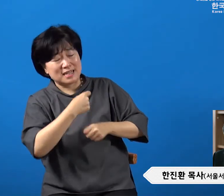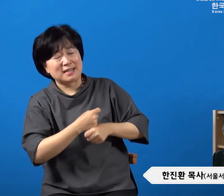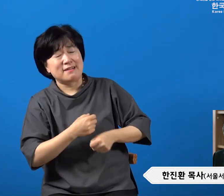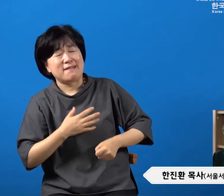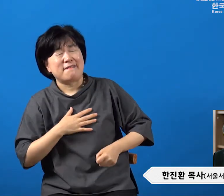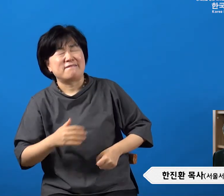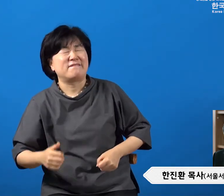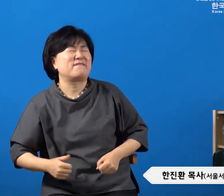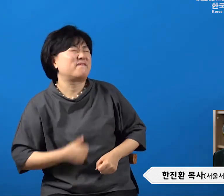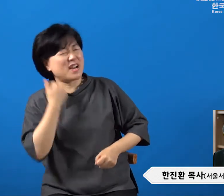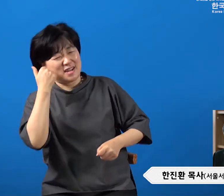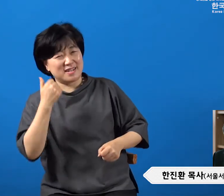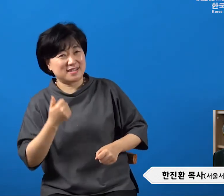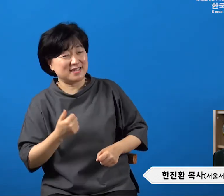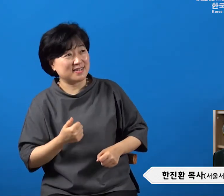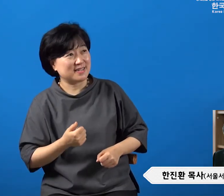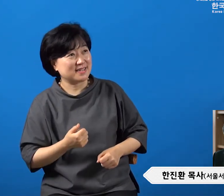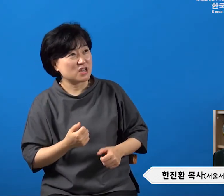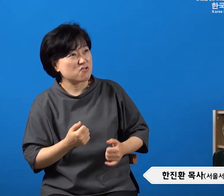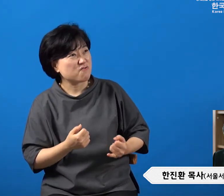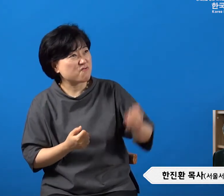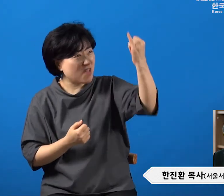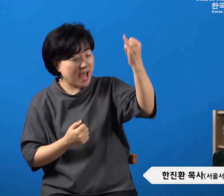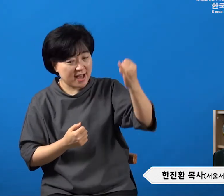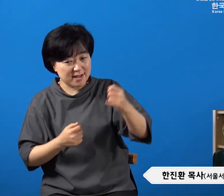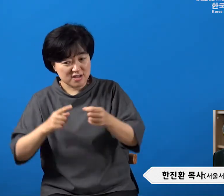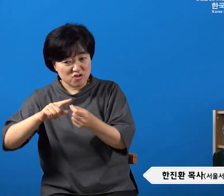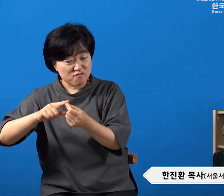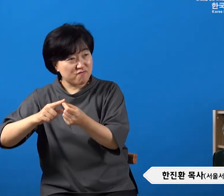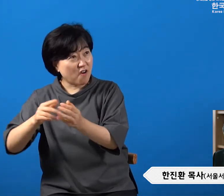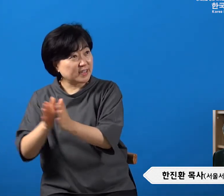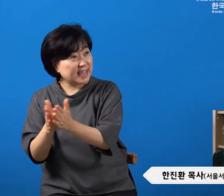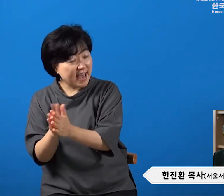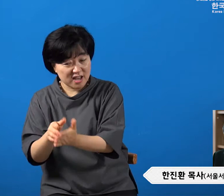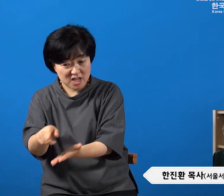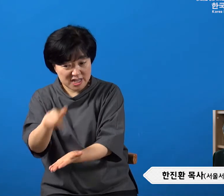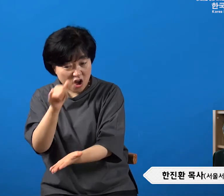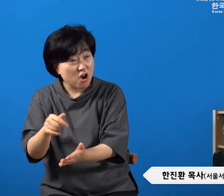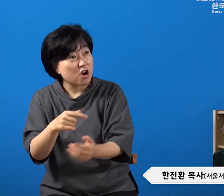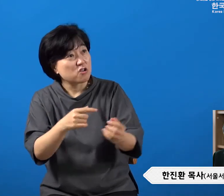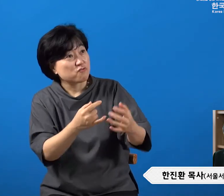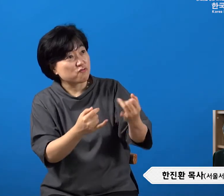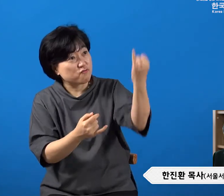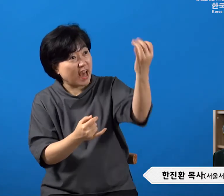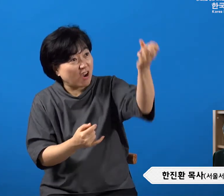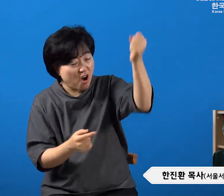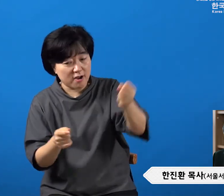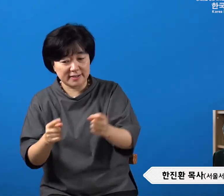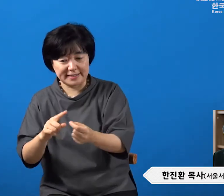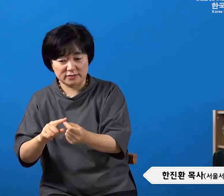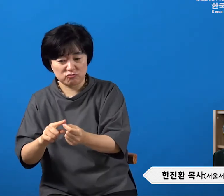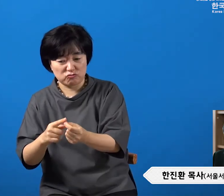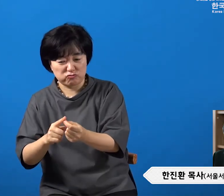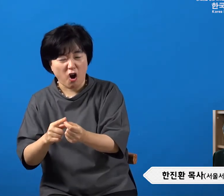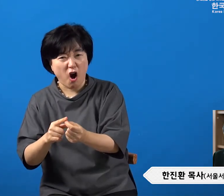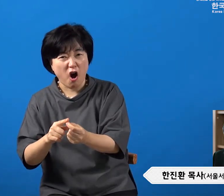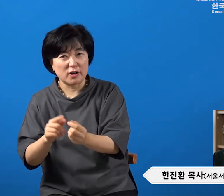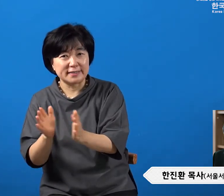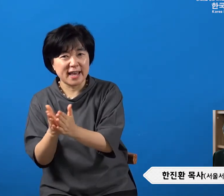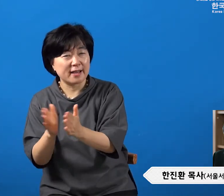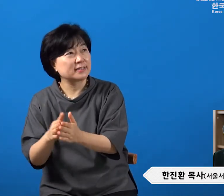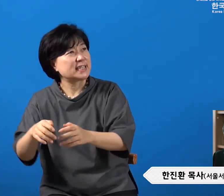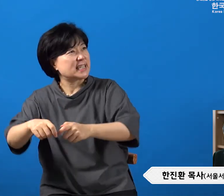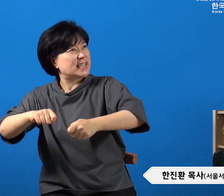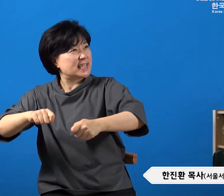있어가지고 그래서 그 책을 집어들고 이거 그냥 확 찢어버린다 그랬습니다. 누나가 찢어봐 그럽니다.